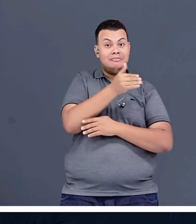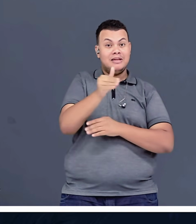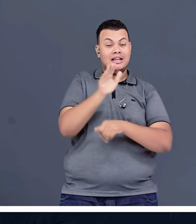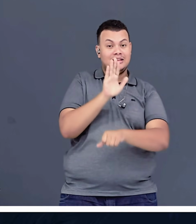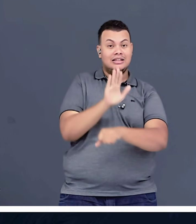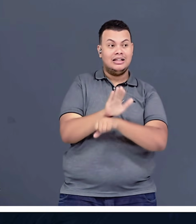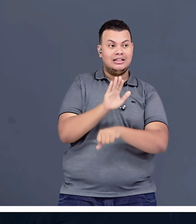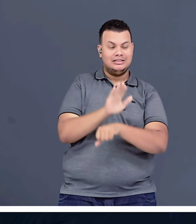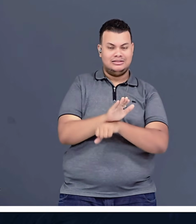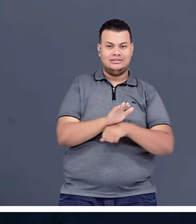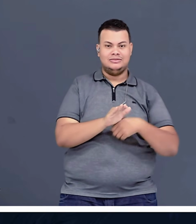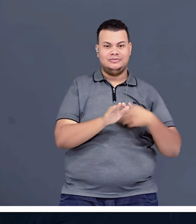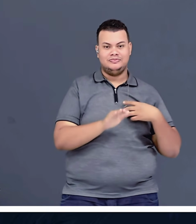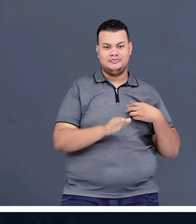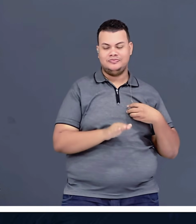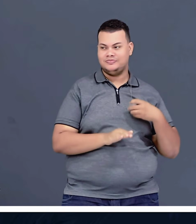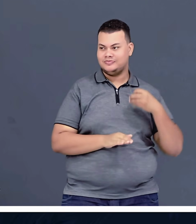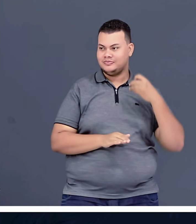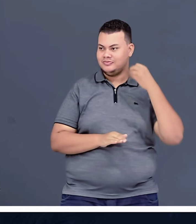tarde.